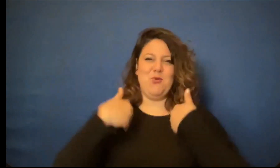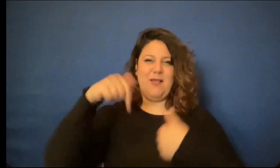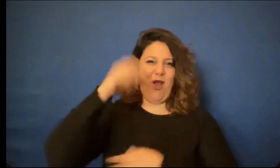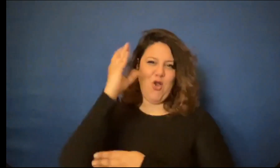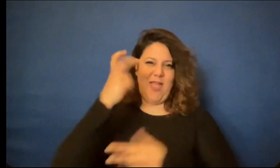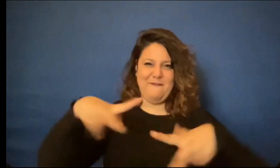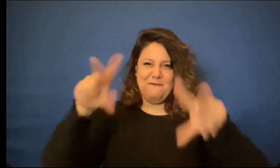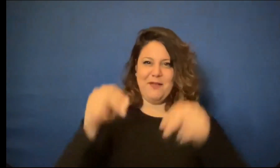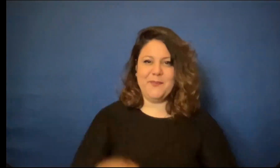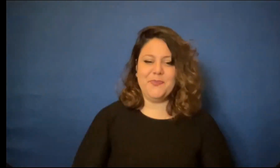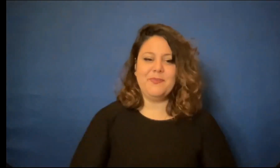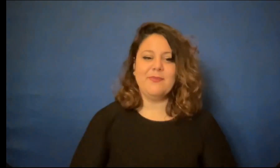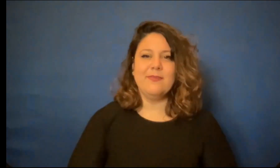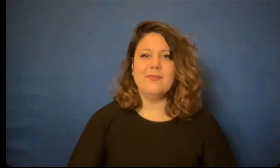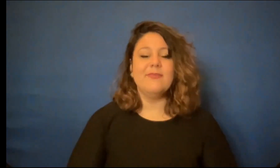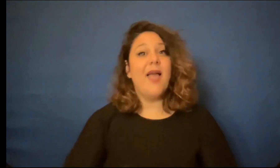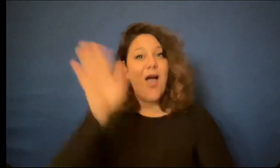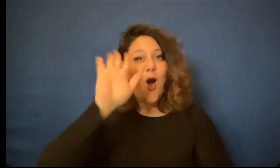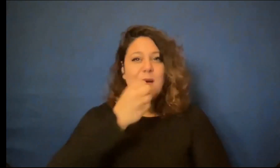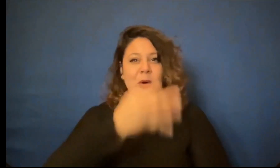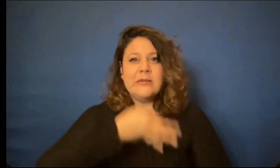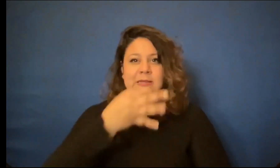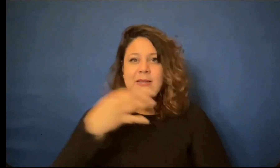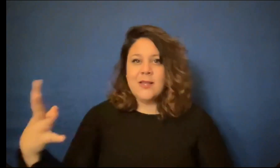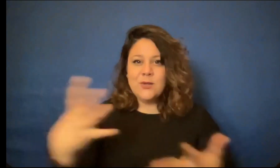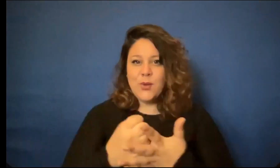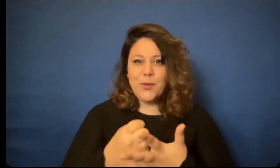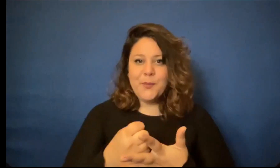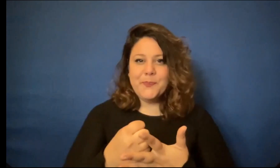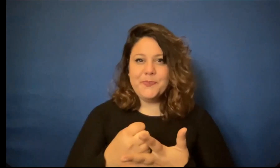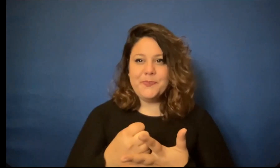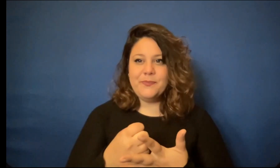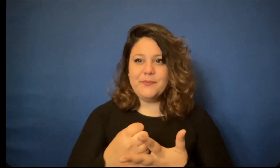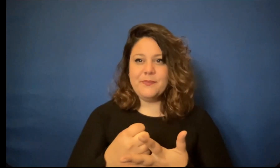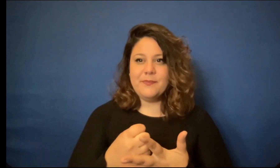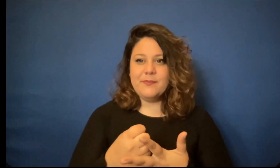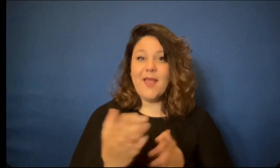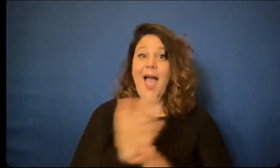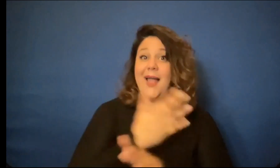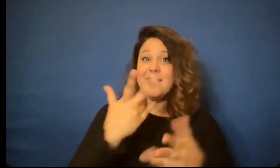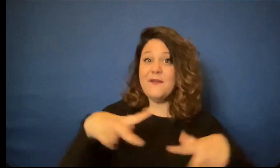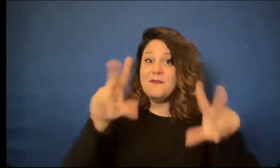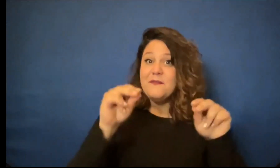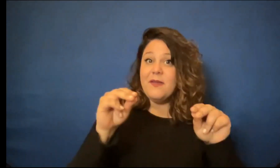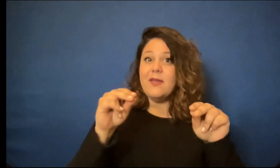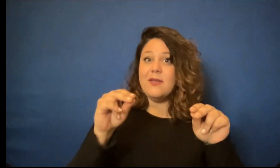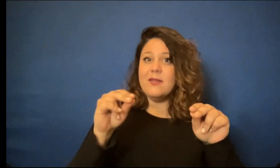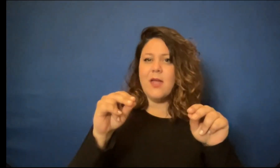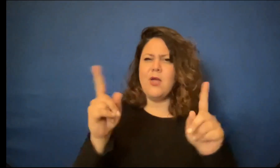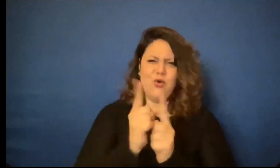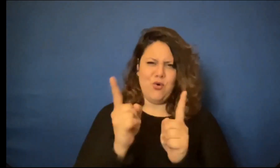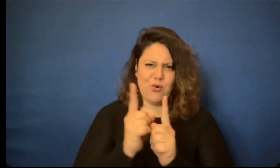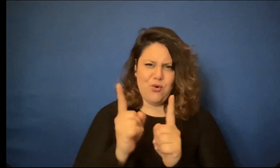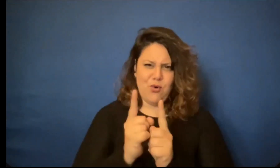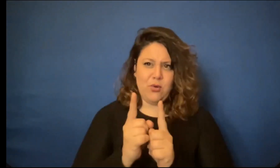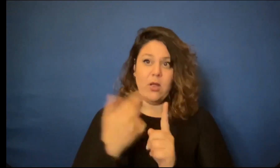hoy. Hola, buenas tardes a todos. Antes de la clausura, permitirme comentar brevemente, llevamos